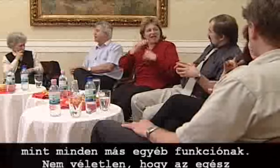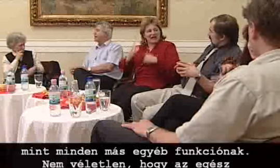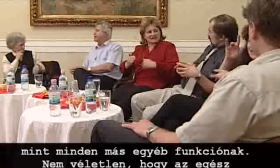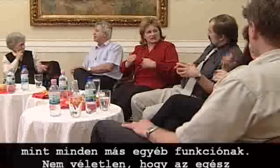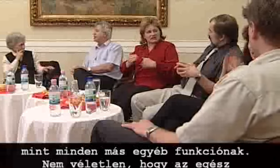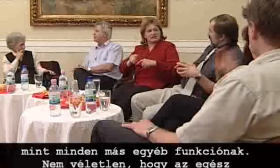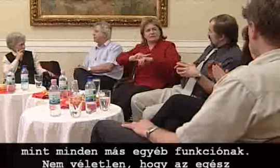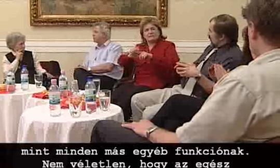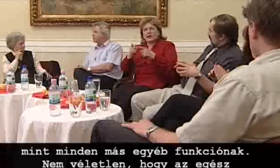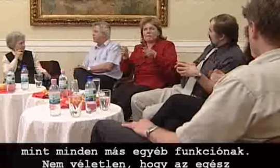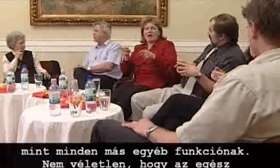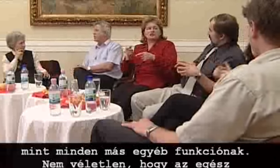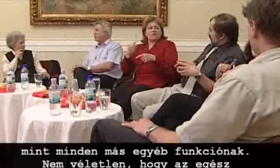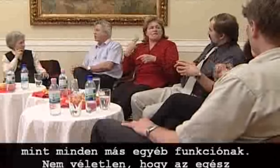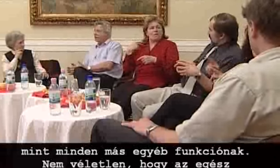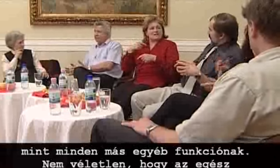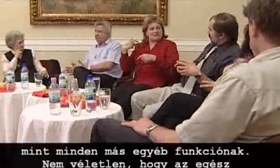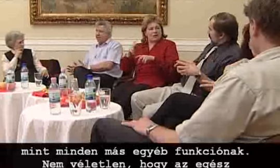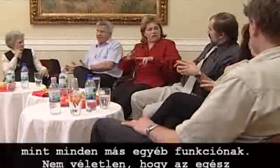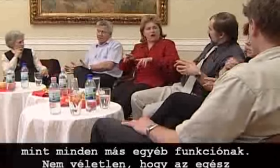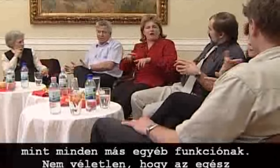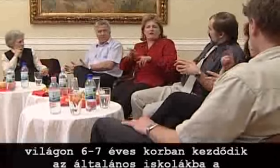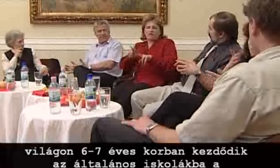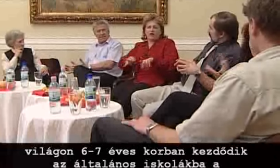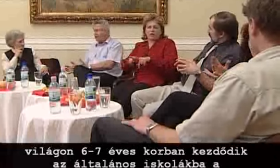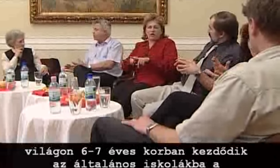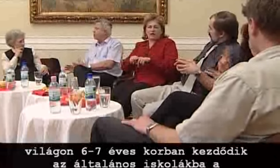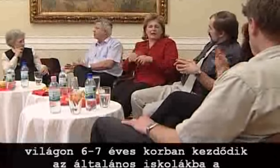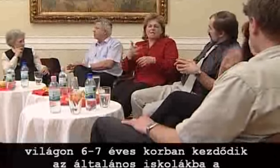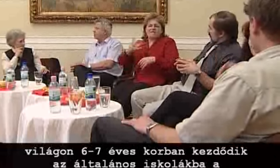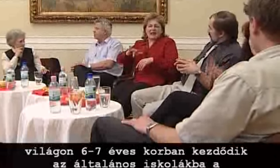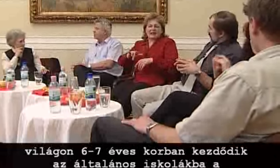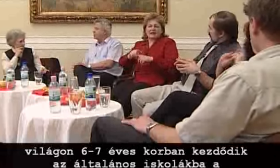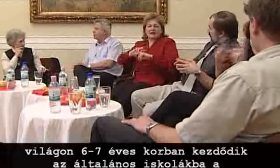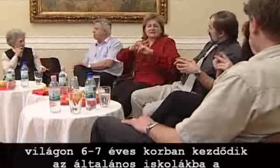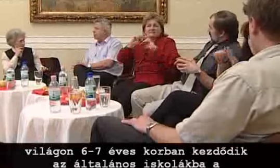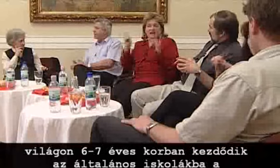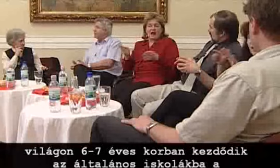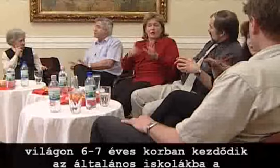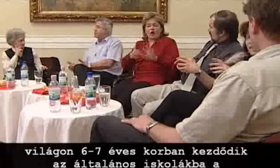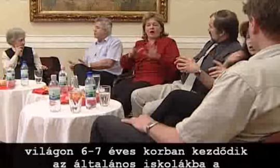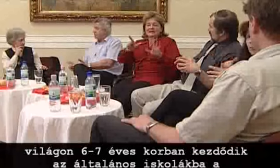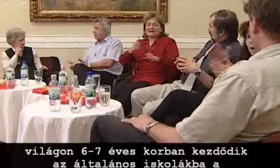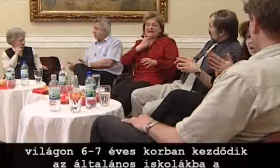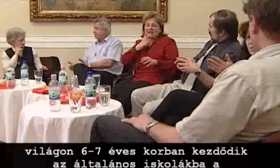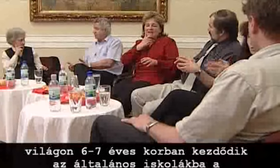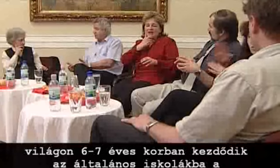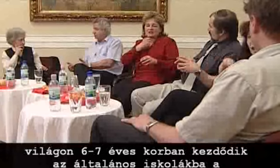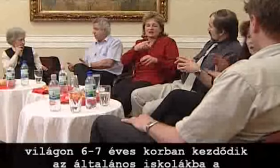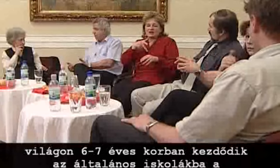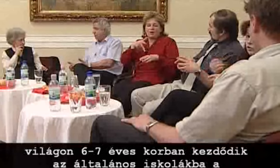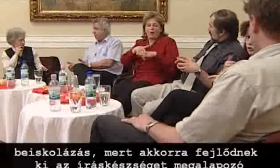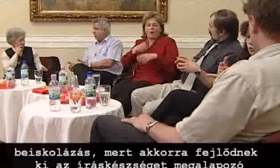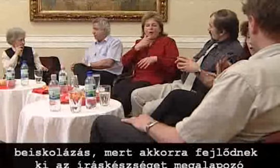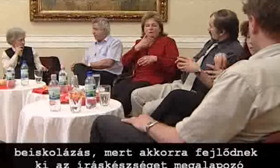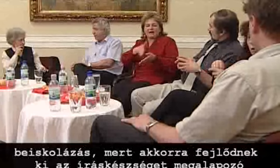minden más egyéb funkciónak. Nem véletlen, hogy az egész világon 6-7 éves korban kezdődik az általános